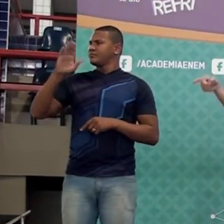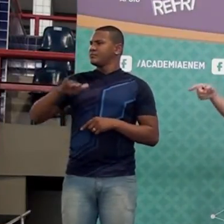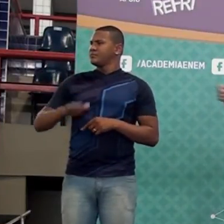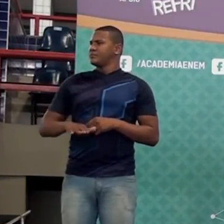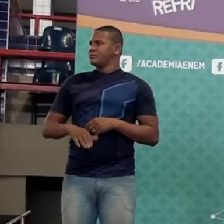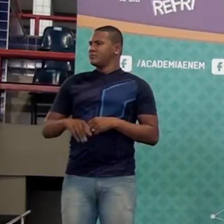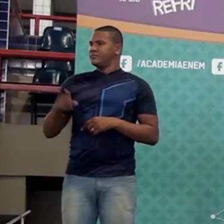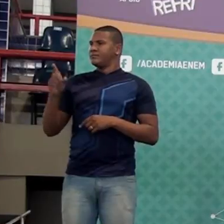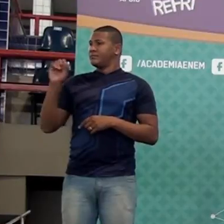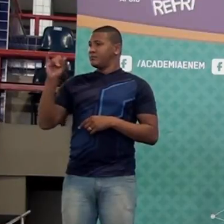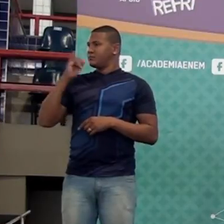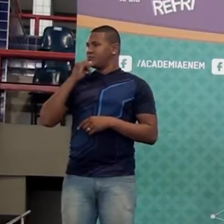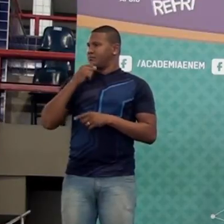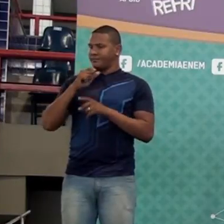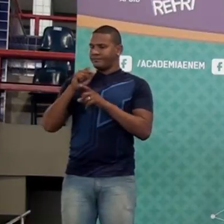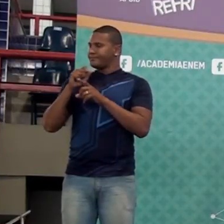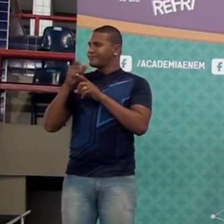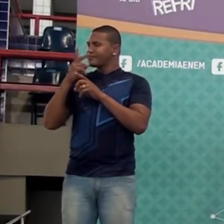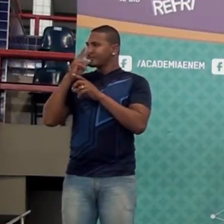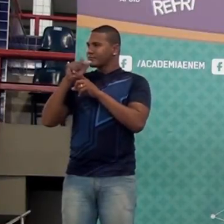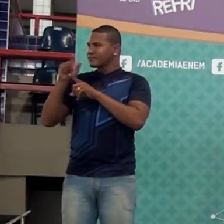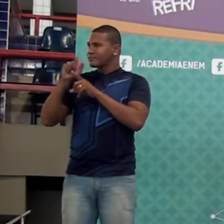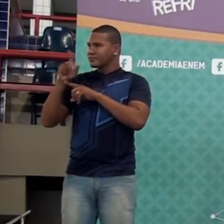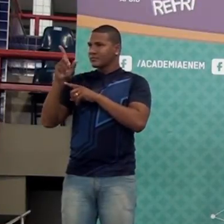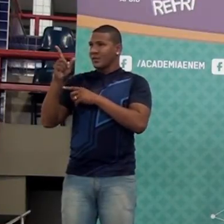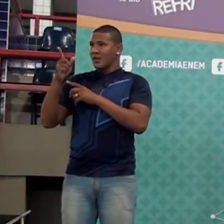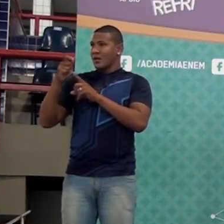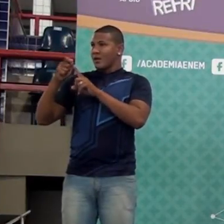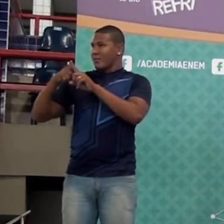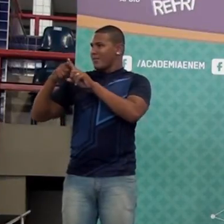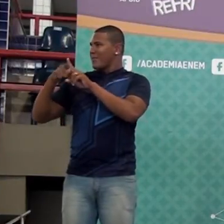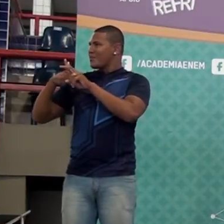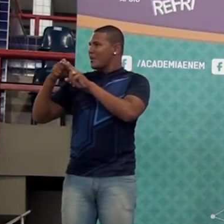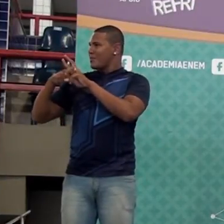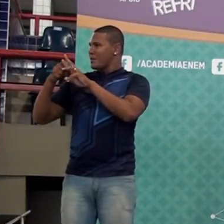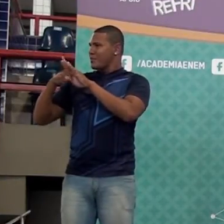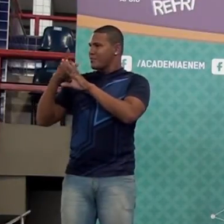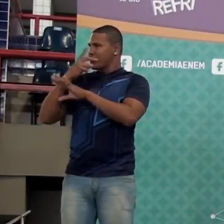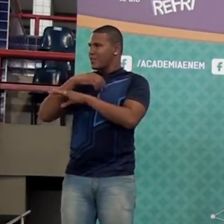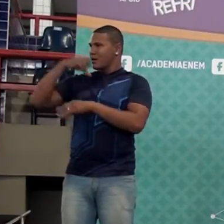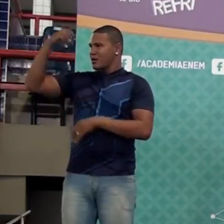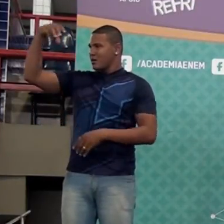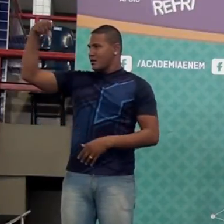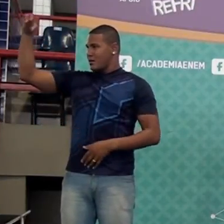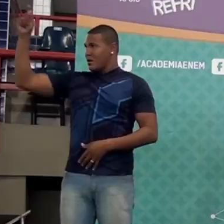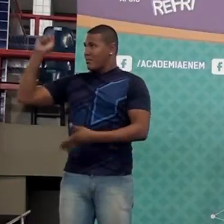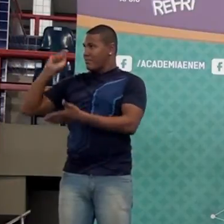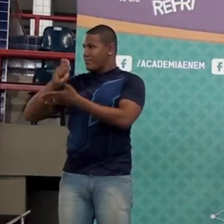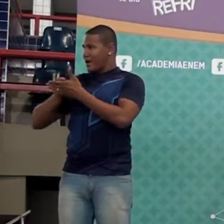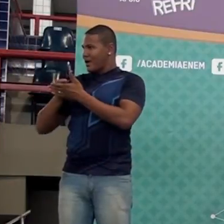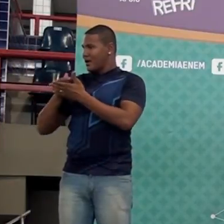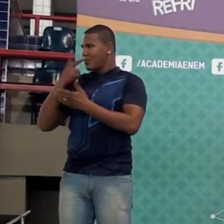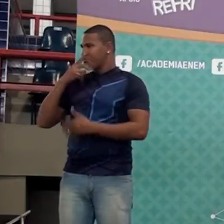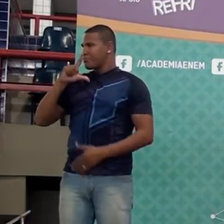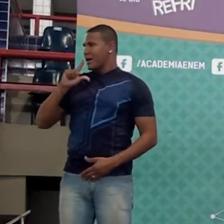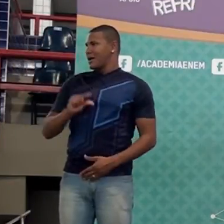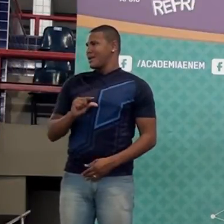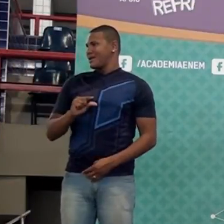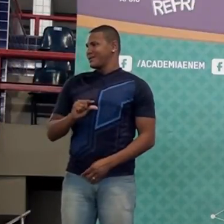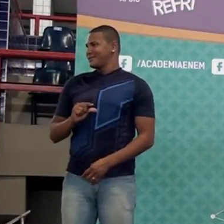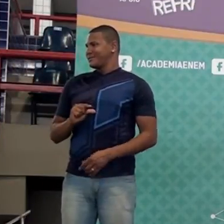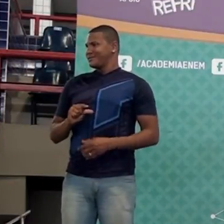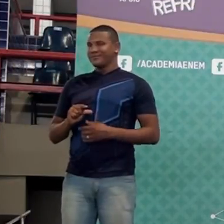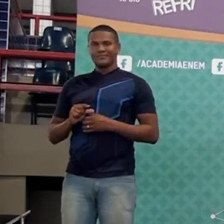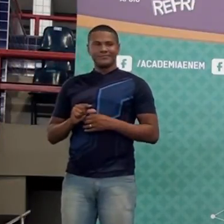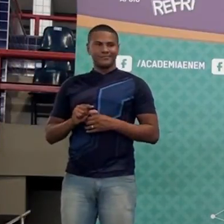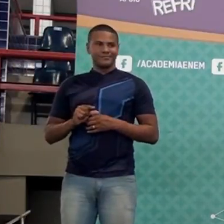pagava mensalmente de taxa para a empresa que cobra iluminação pública naquela cidade. Então, nas cidades que já tem